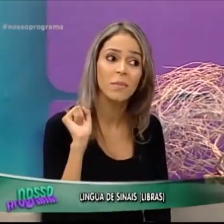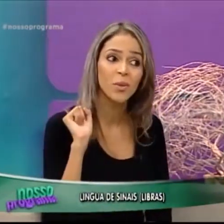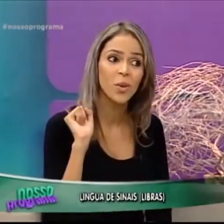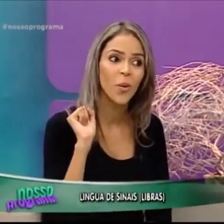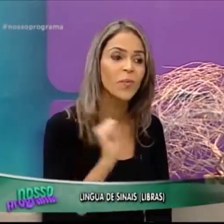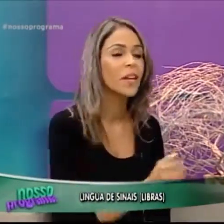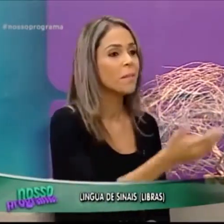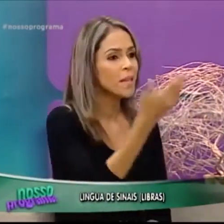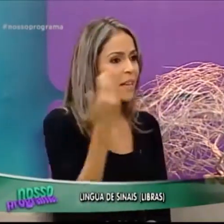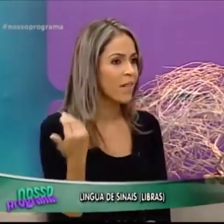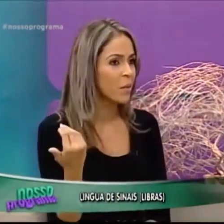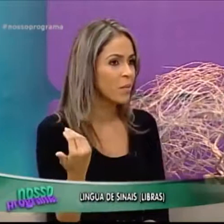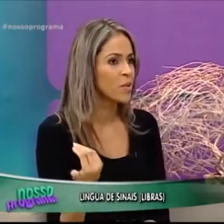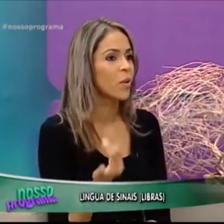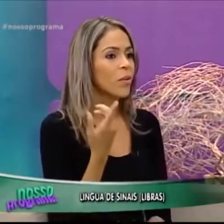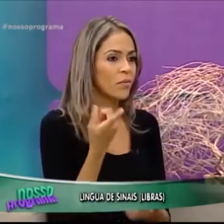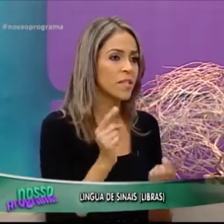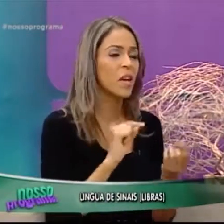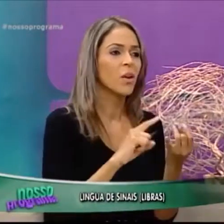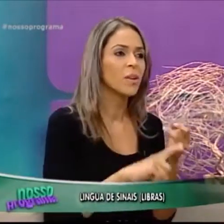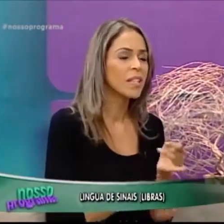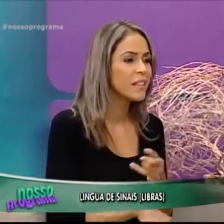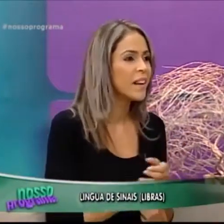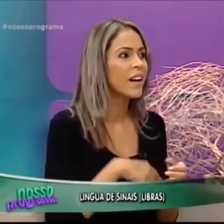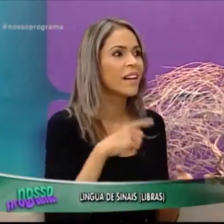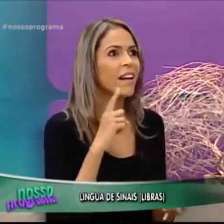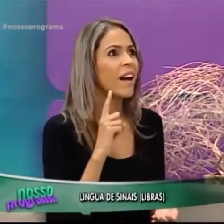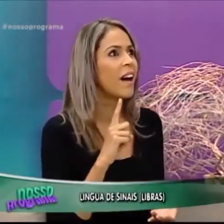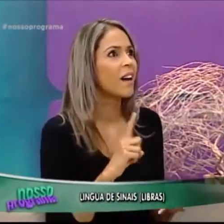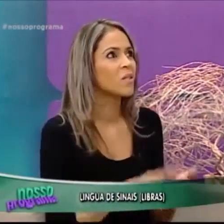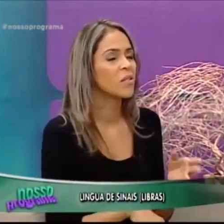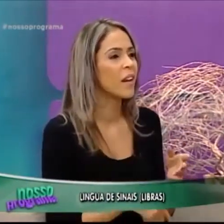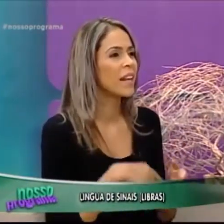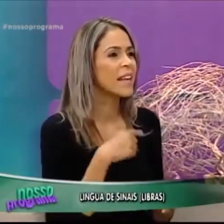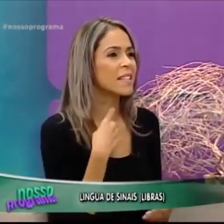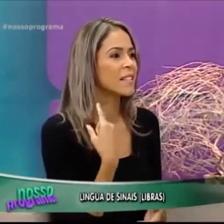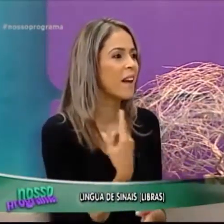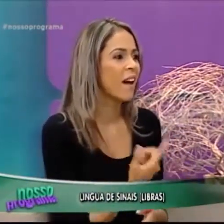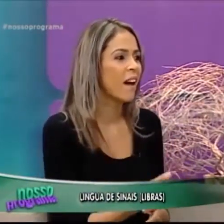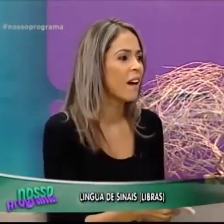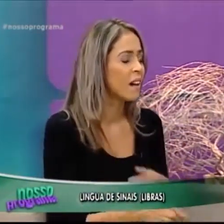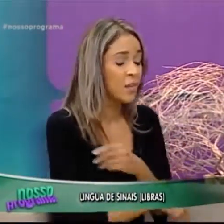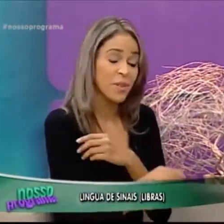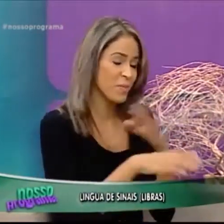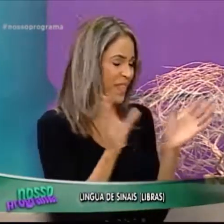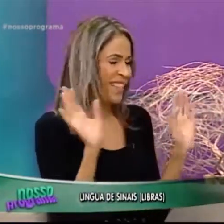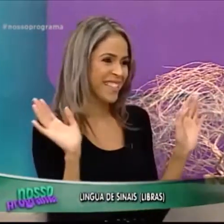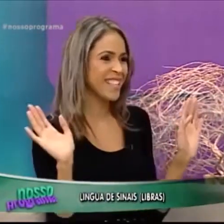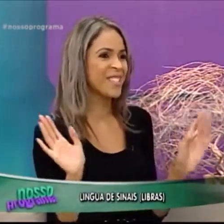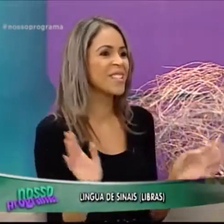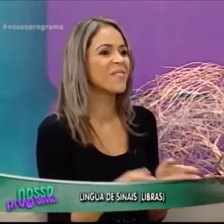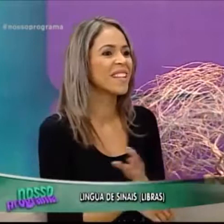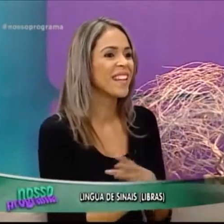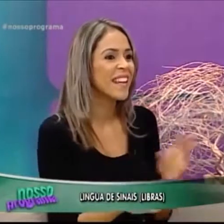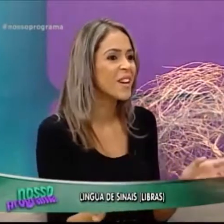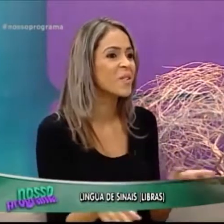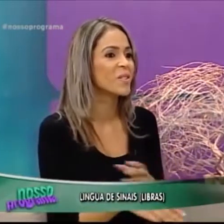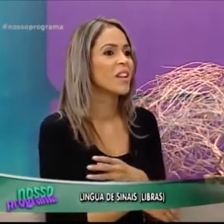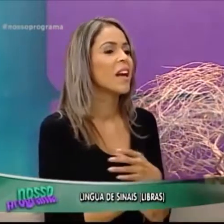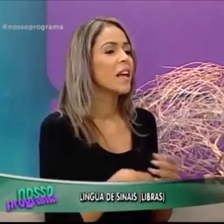para o show. Me levaram para o show. Eu fiz Luan Santana, Alceu Valença, eu fiz muita gente, Jorge Mateus.